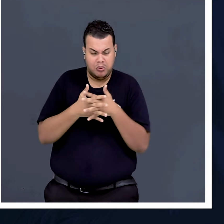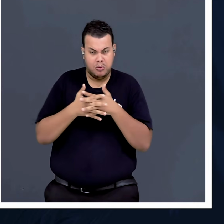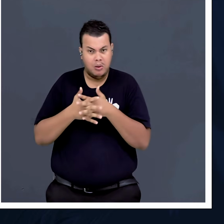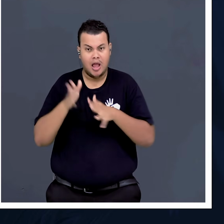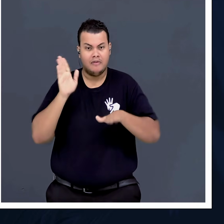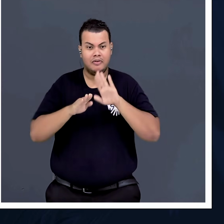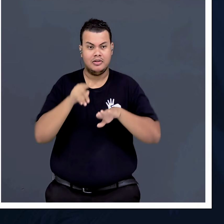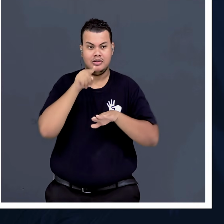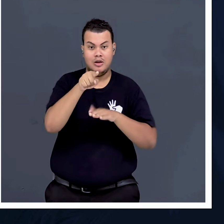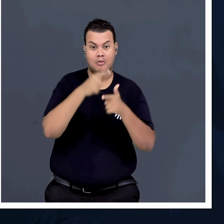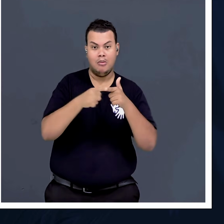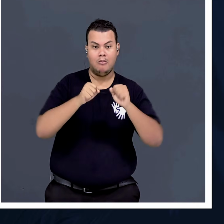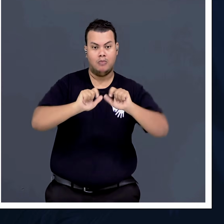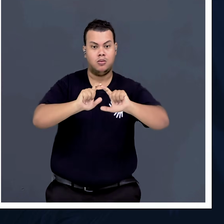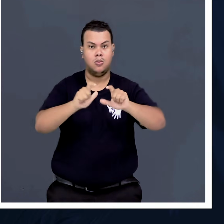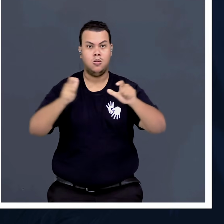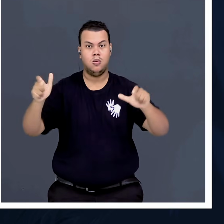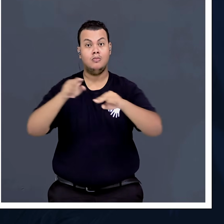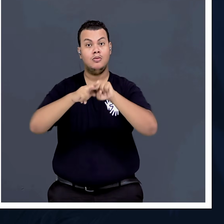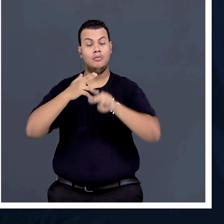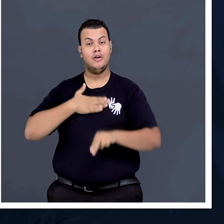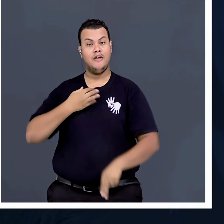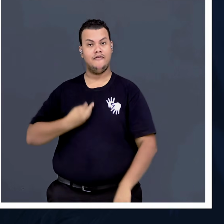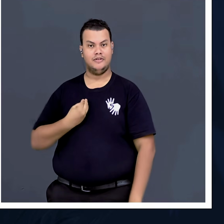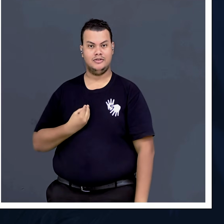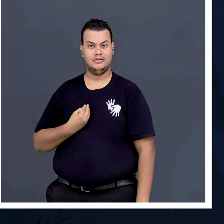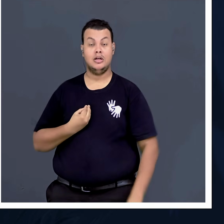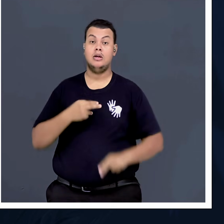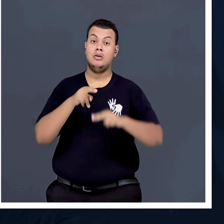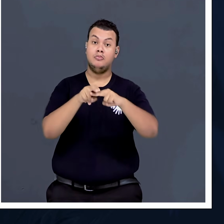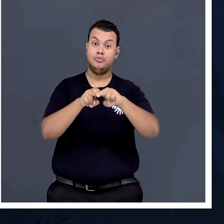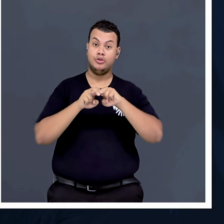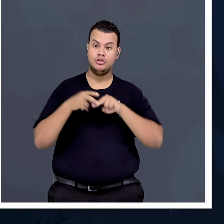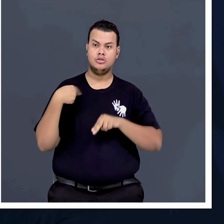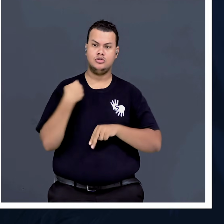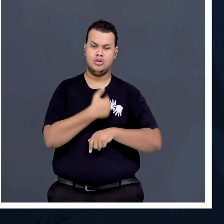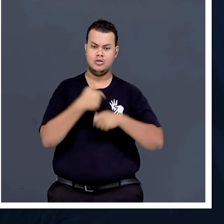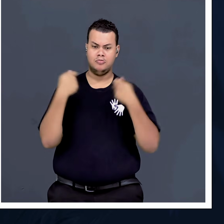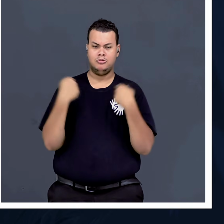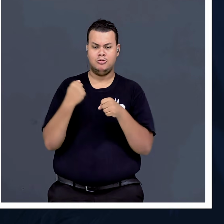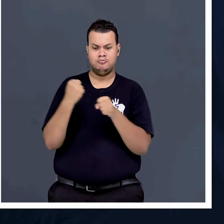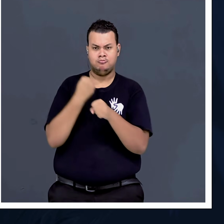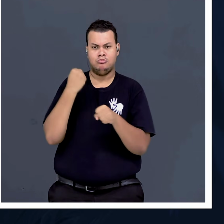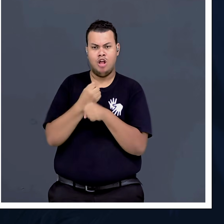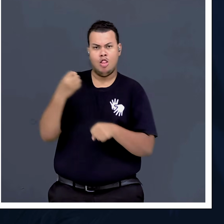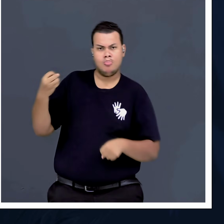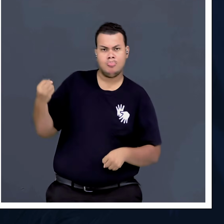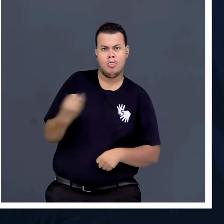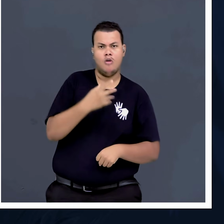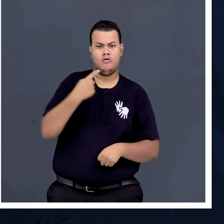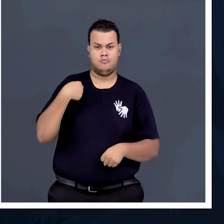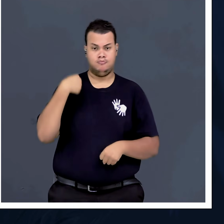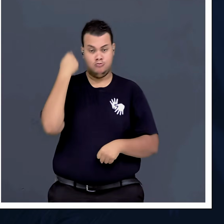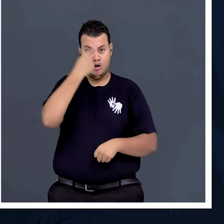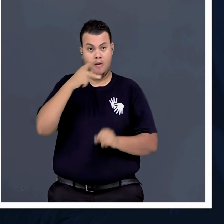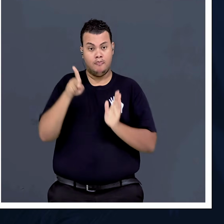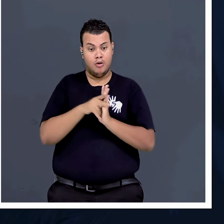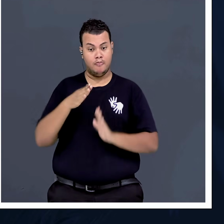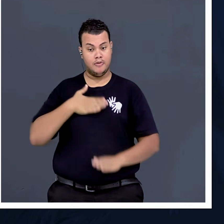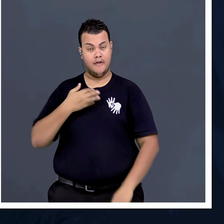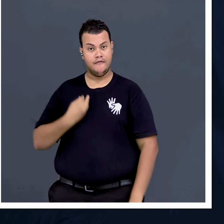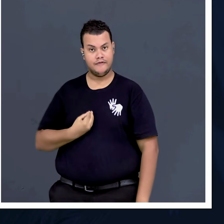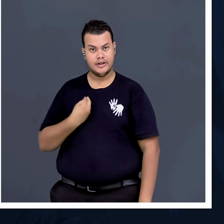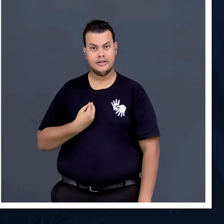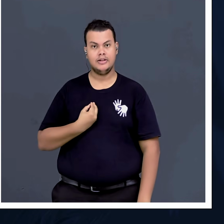acaba tomando uma proporção muito maior. Por isso que reconstruir essa imagem que nós temos de nós